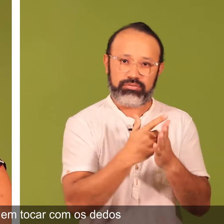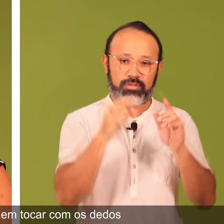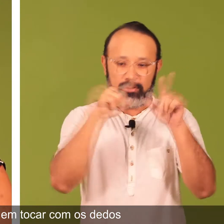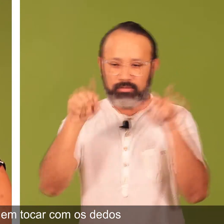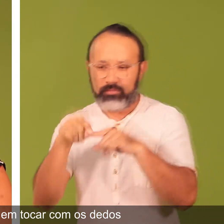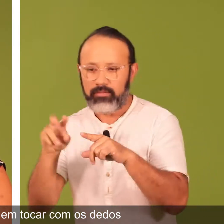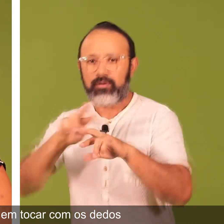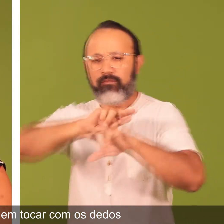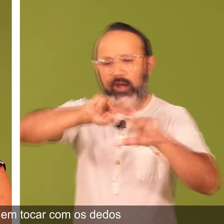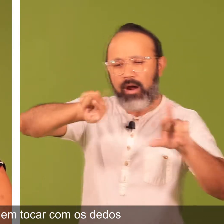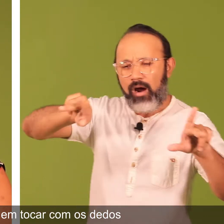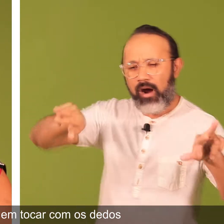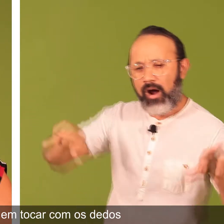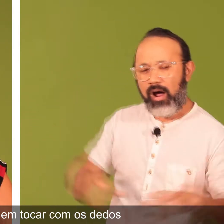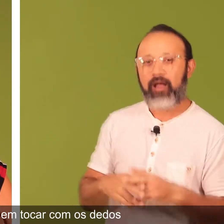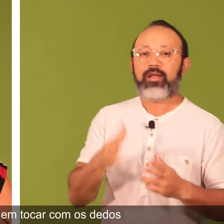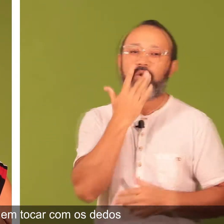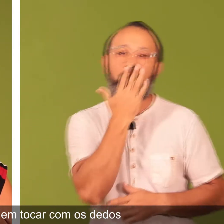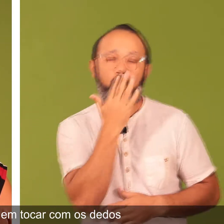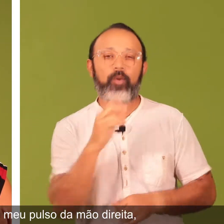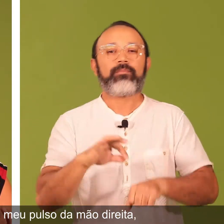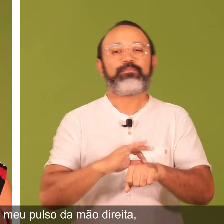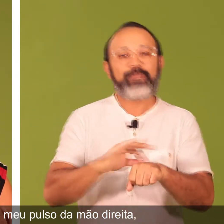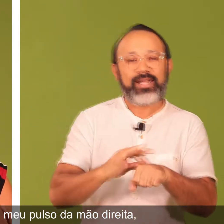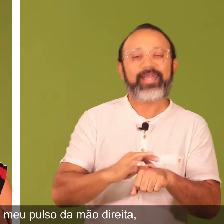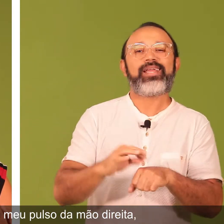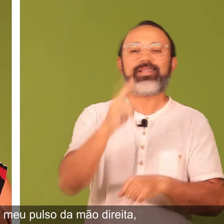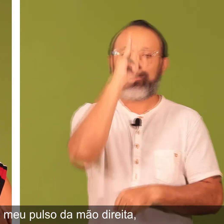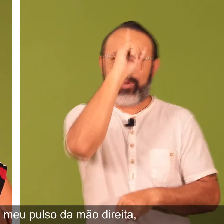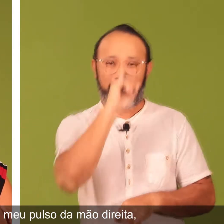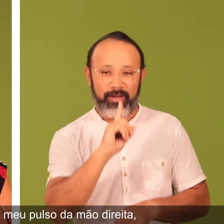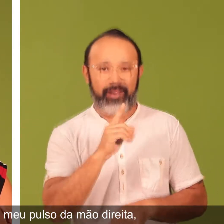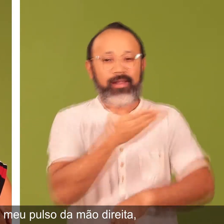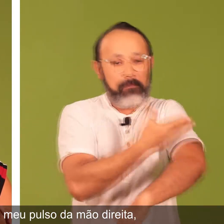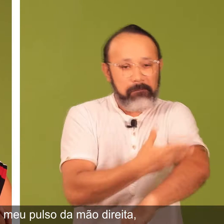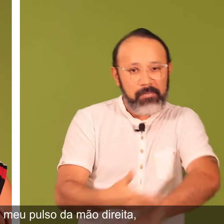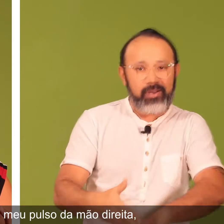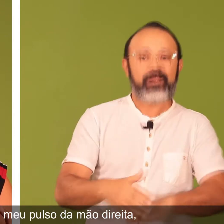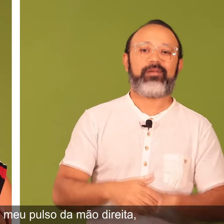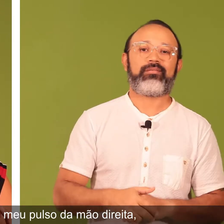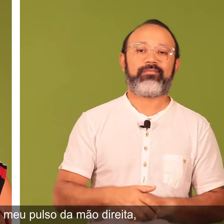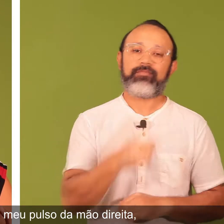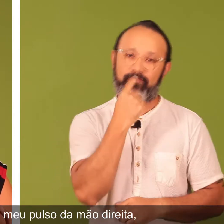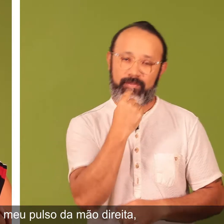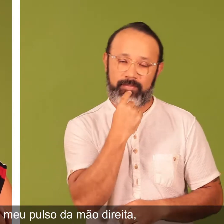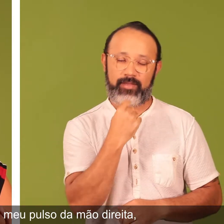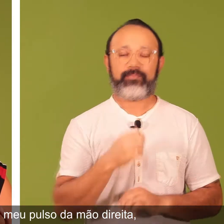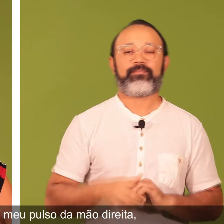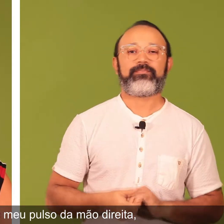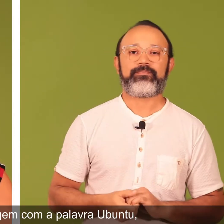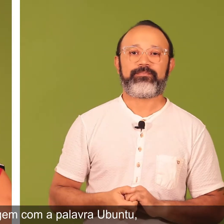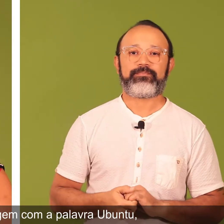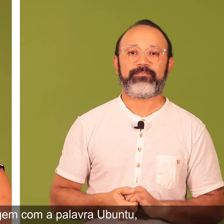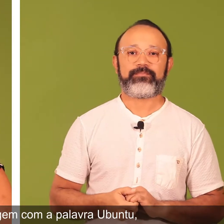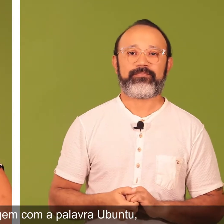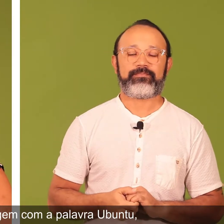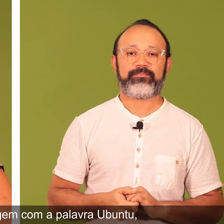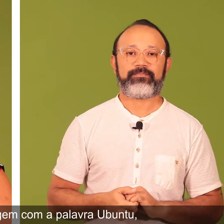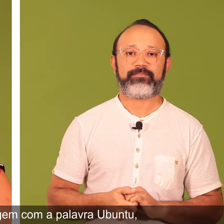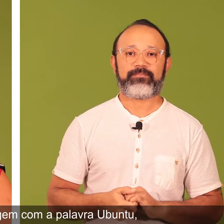sinal consiste em tocar com os dedos da mão esquerda o meu pulso da mão direita